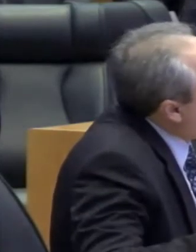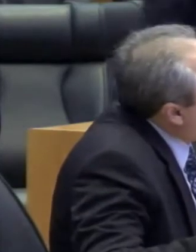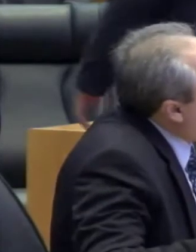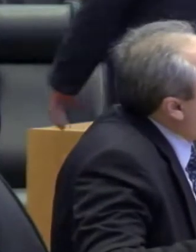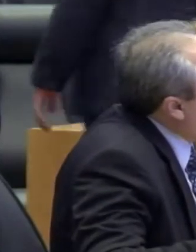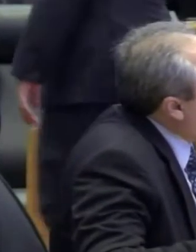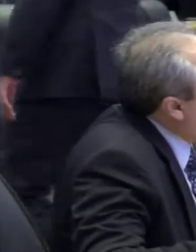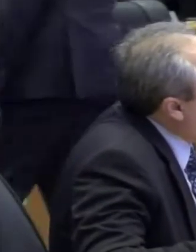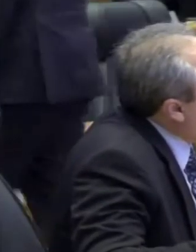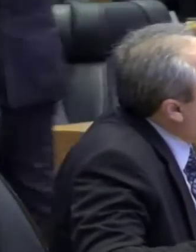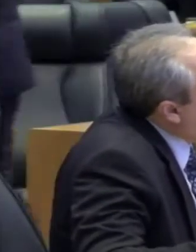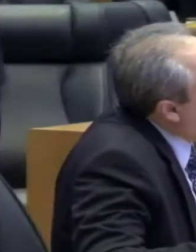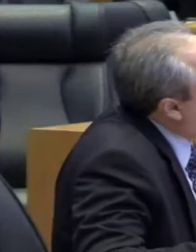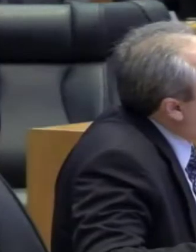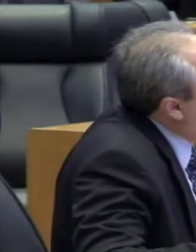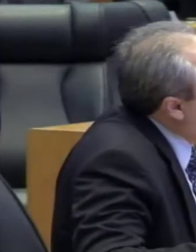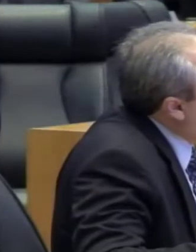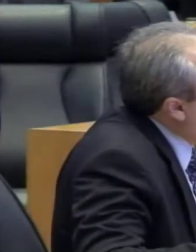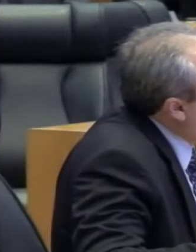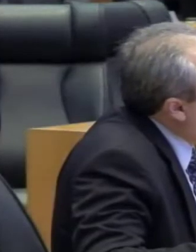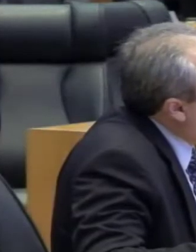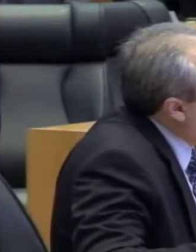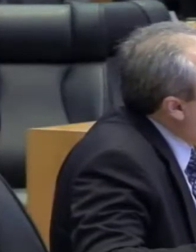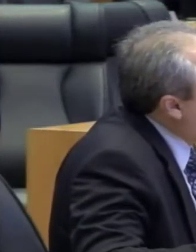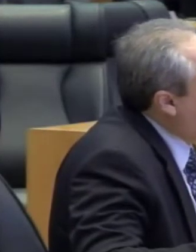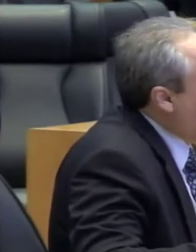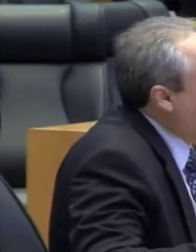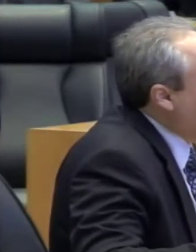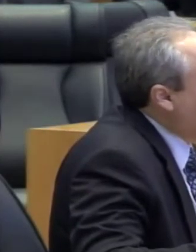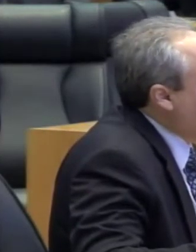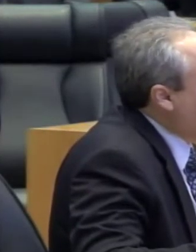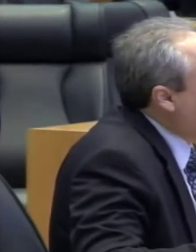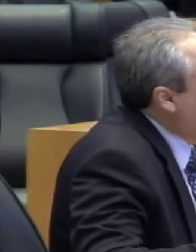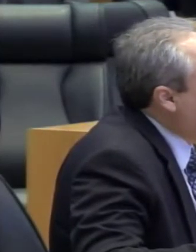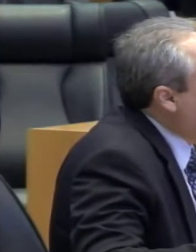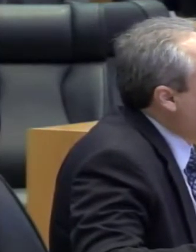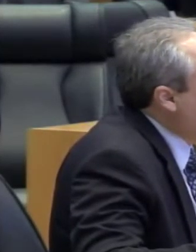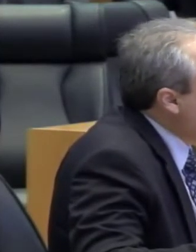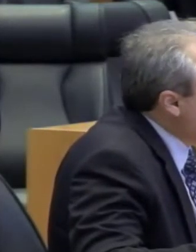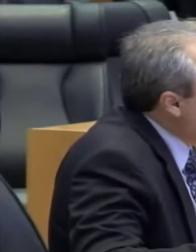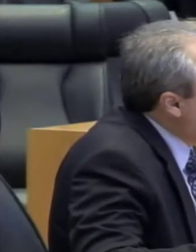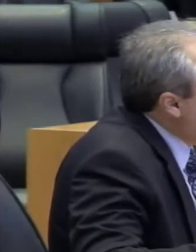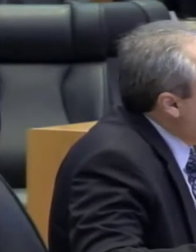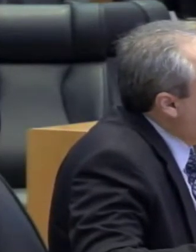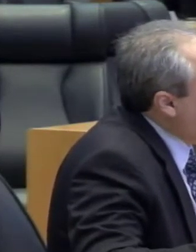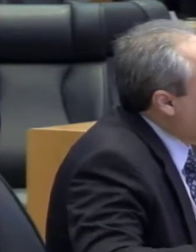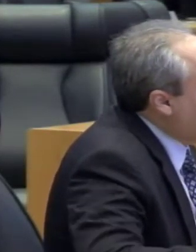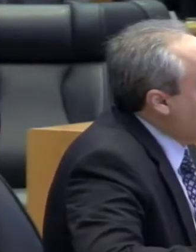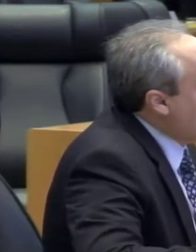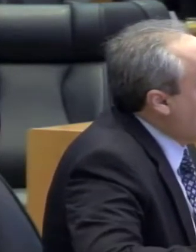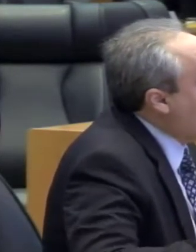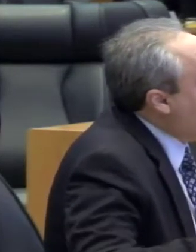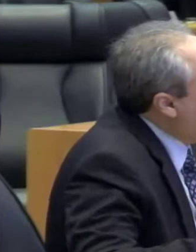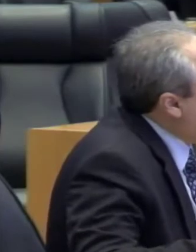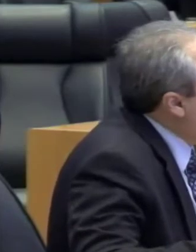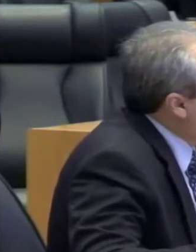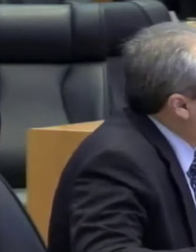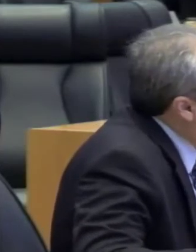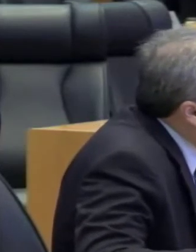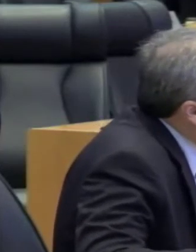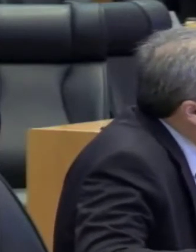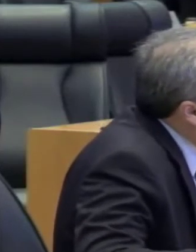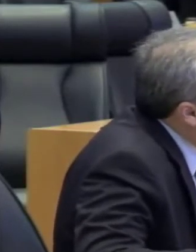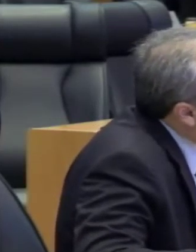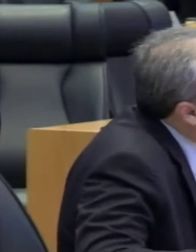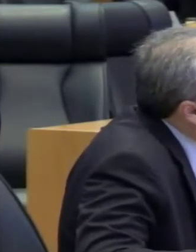que agora Vossa Excelência não tinha mais nenhum problema. Foi absolvido no Tribunal de Contas do TCU, está